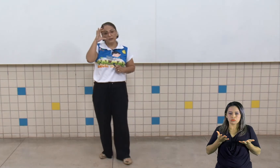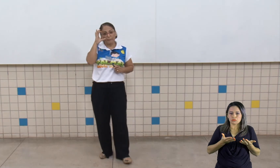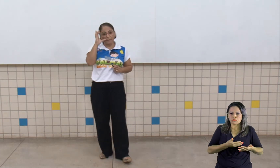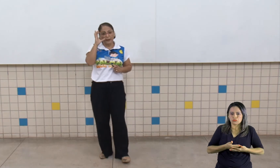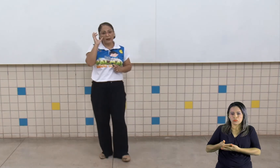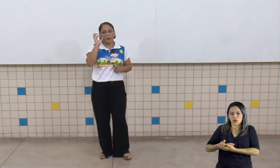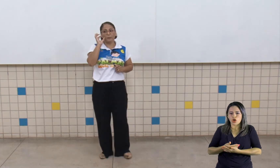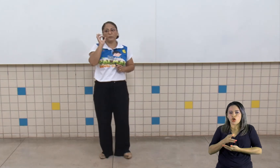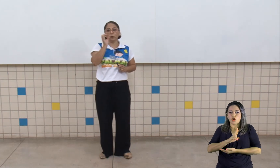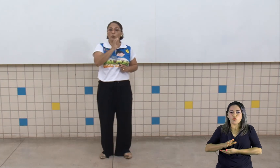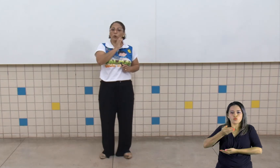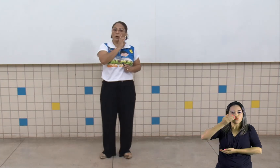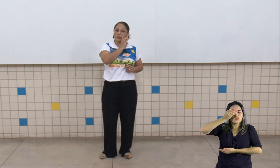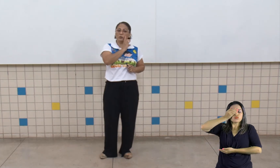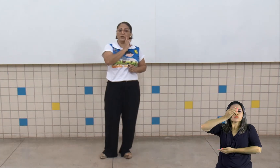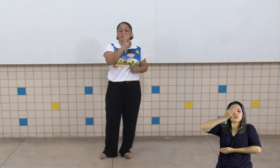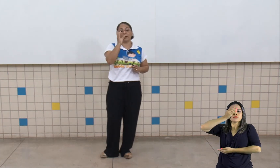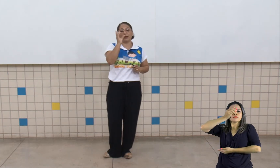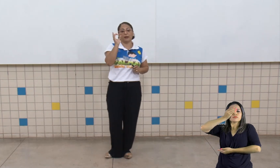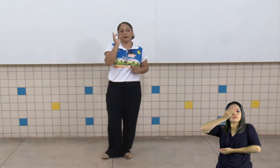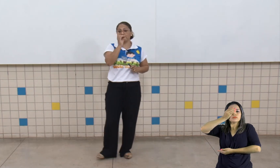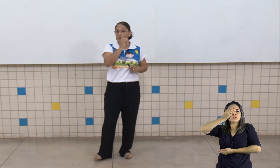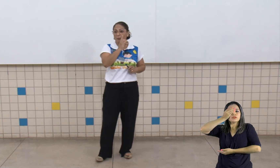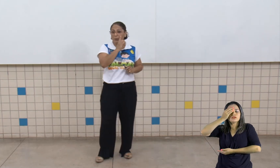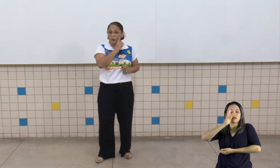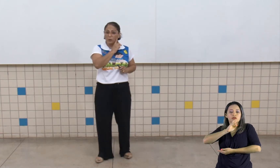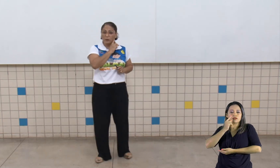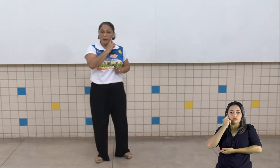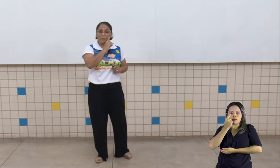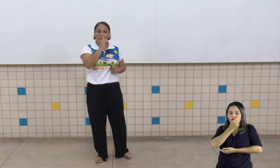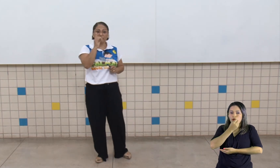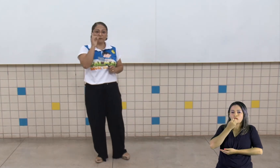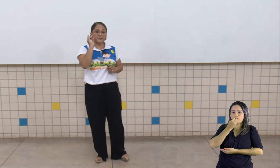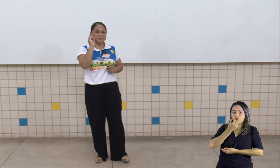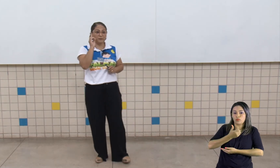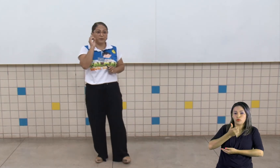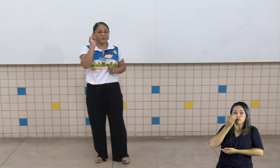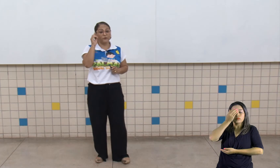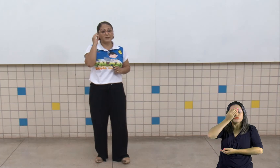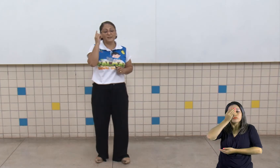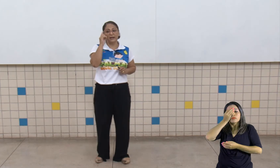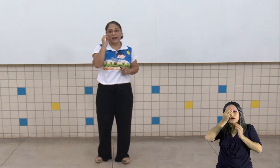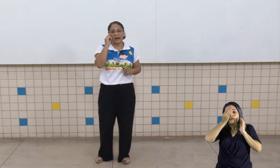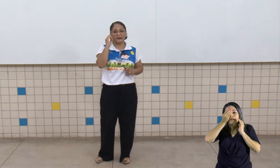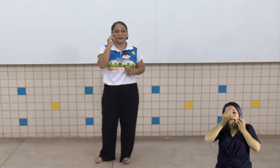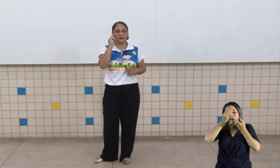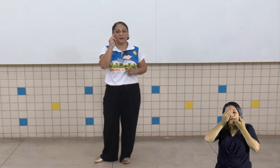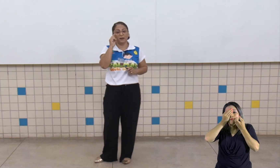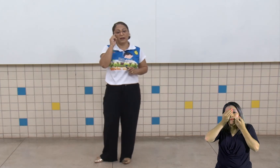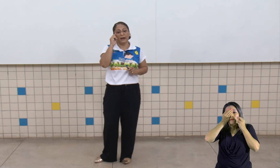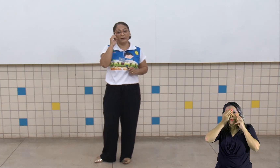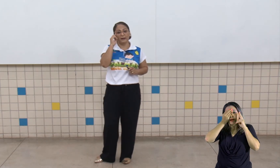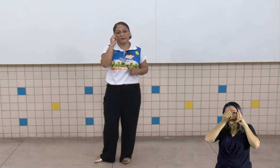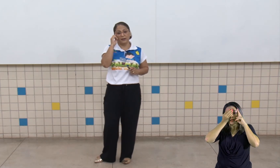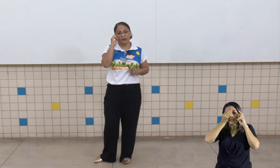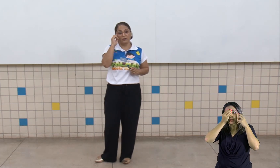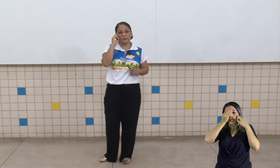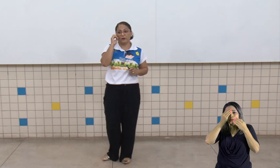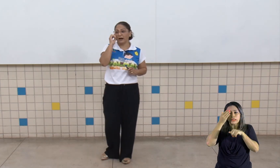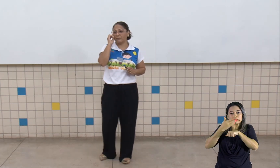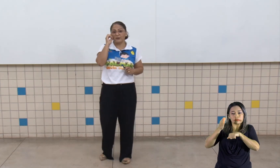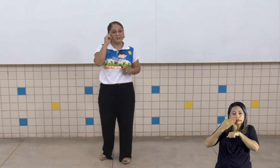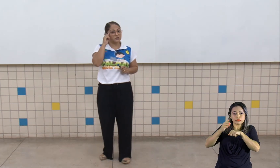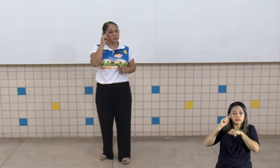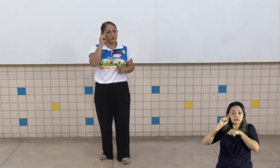usa um tampão no olho que é bom para forçar aquele